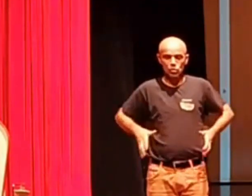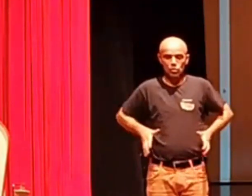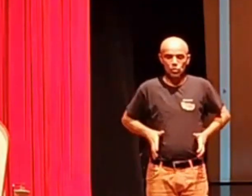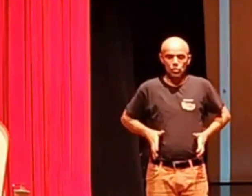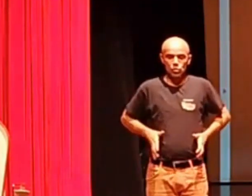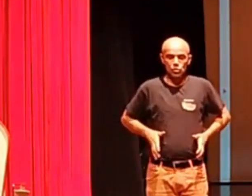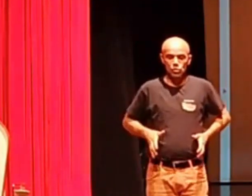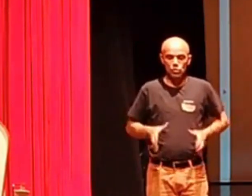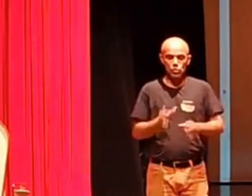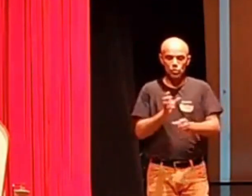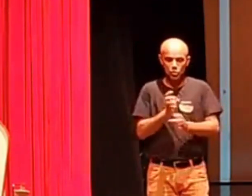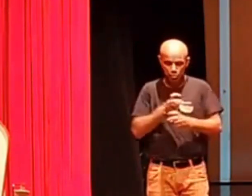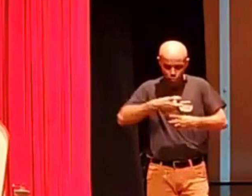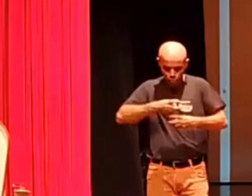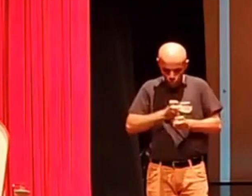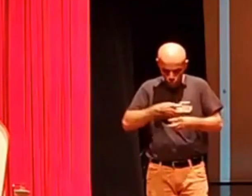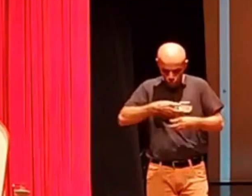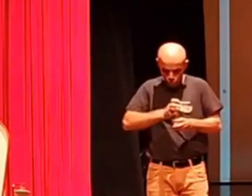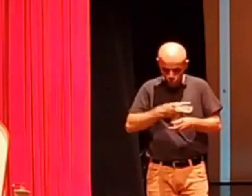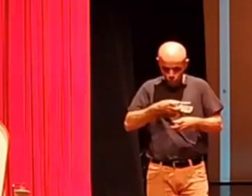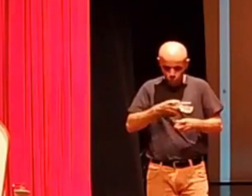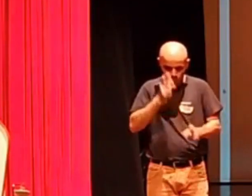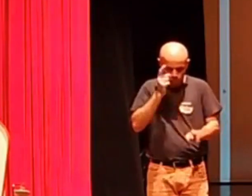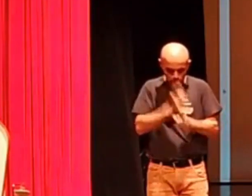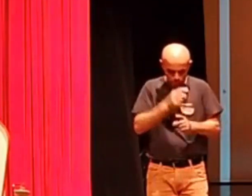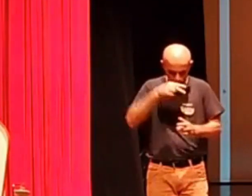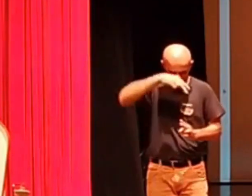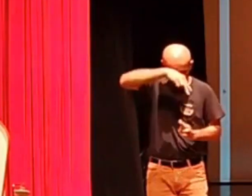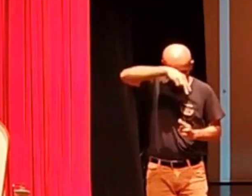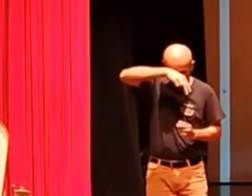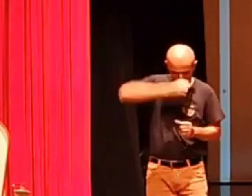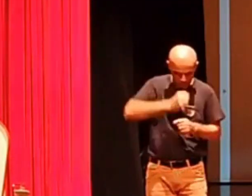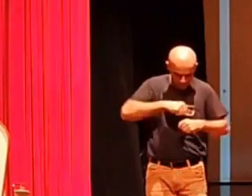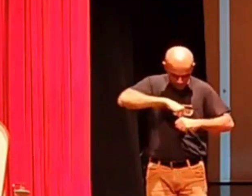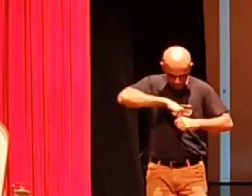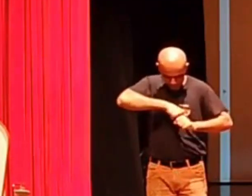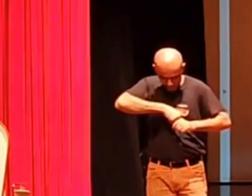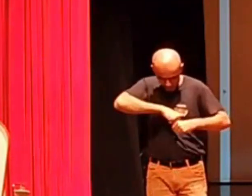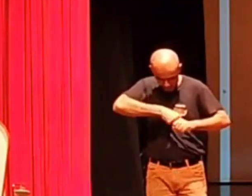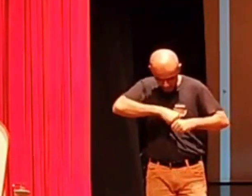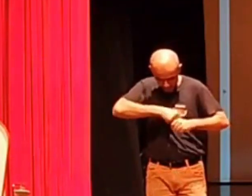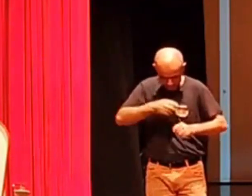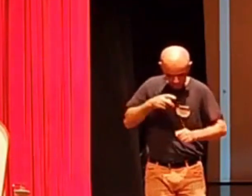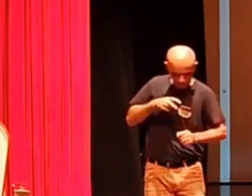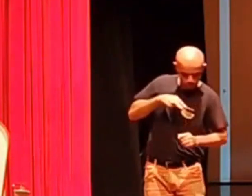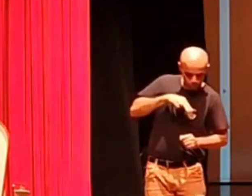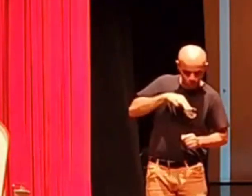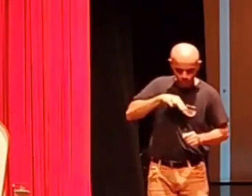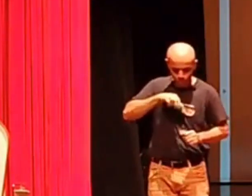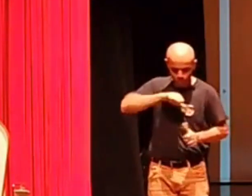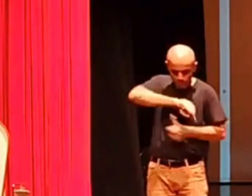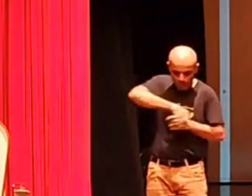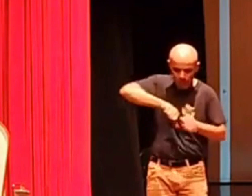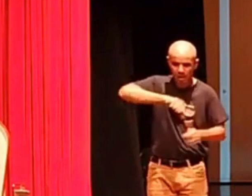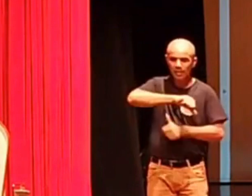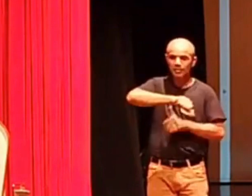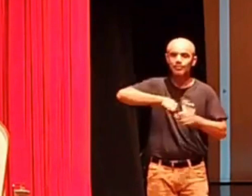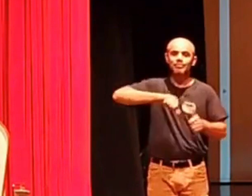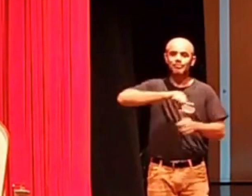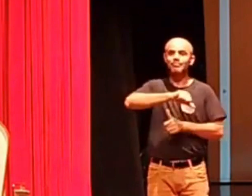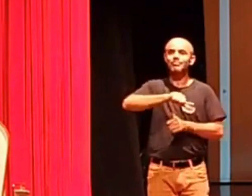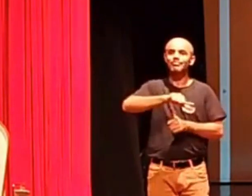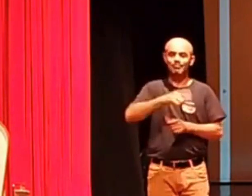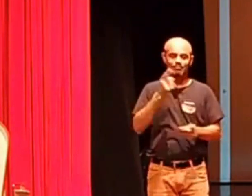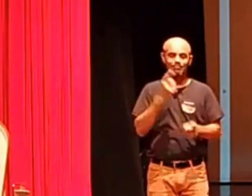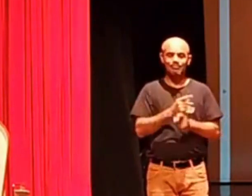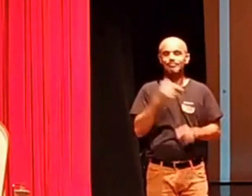para baixo, como eu mencionei para vocês, a gente consegue ver a alteração da rotação, que é essa